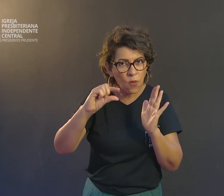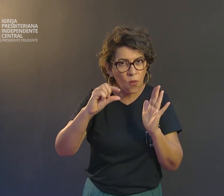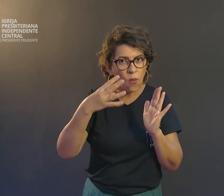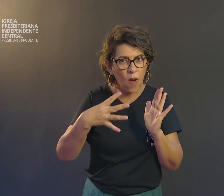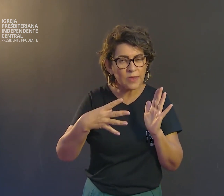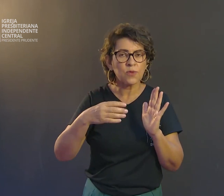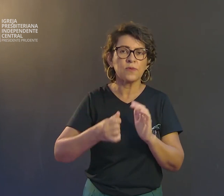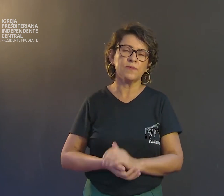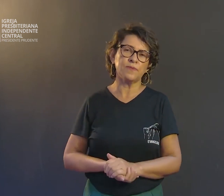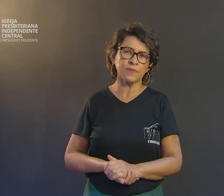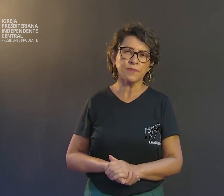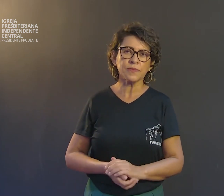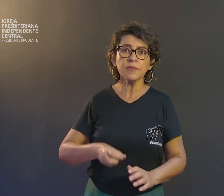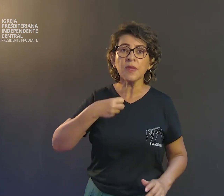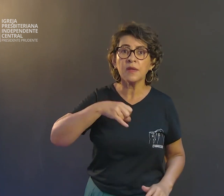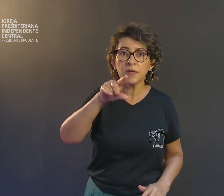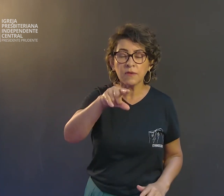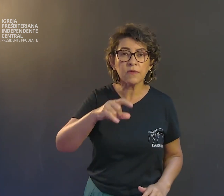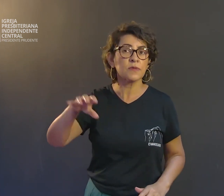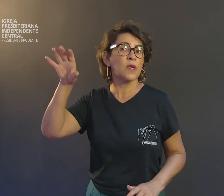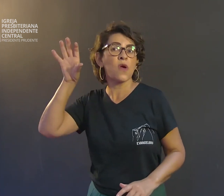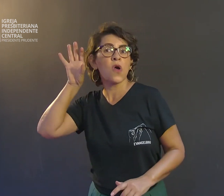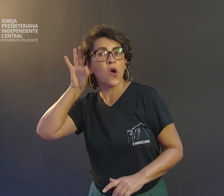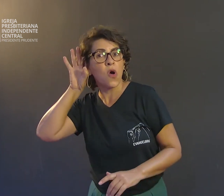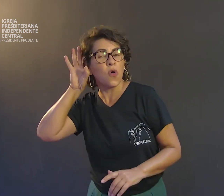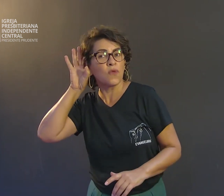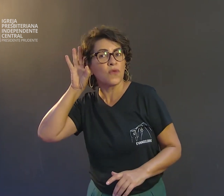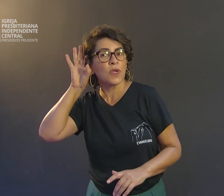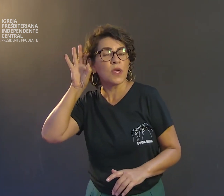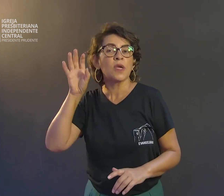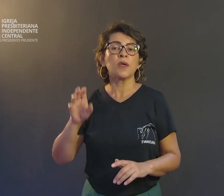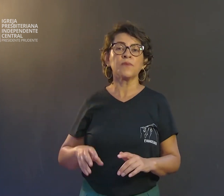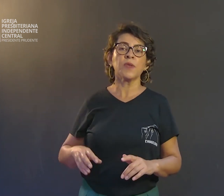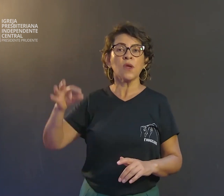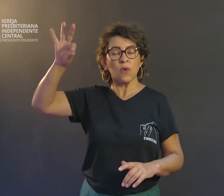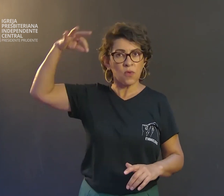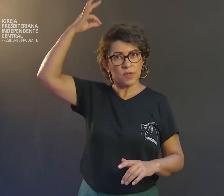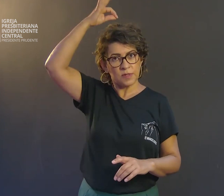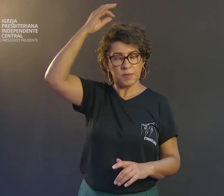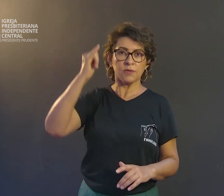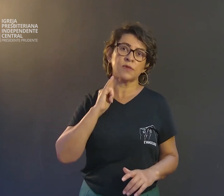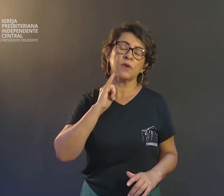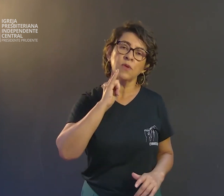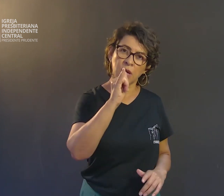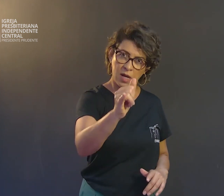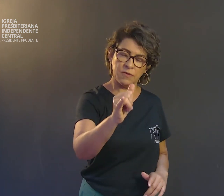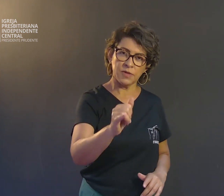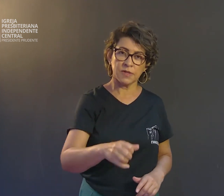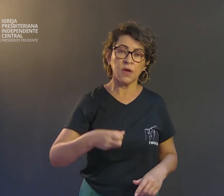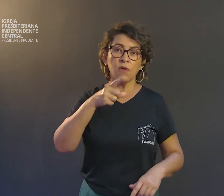Aquele que tem ouvidos, ouça o que o Espírito diz às igrejas. Ao vencedor darei o direito de comer